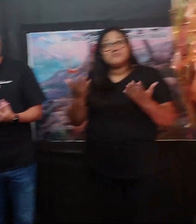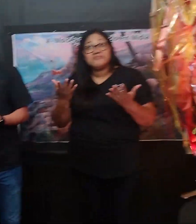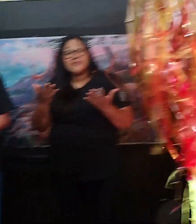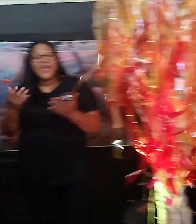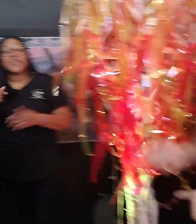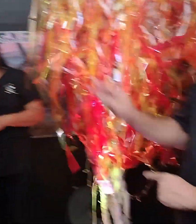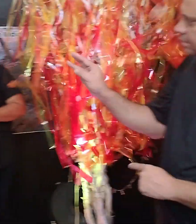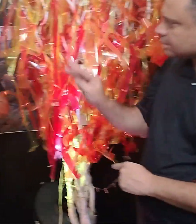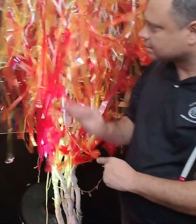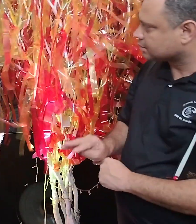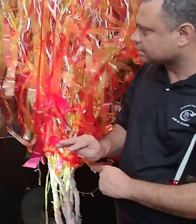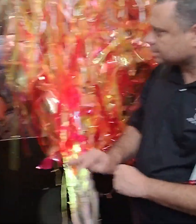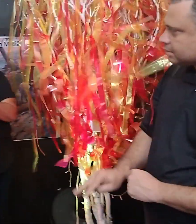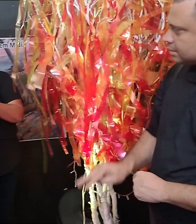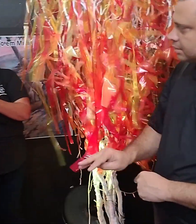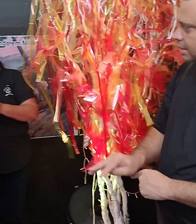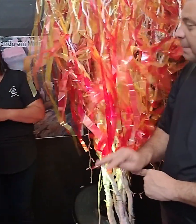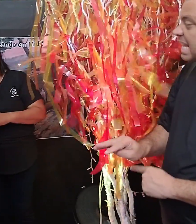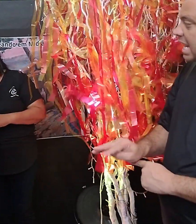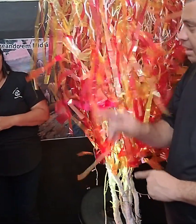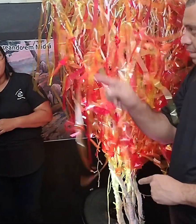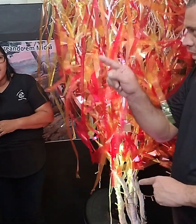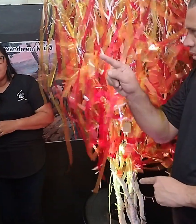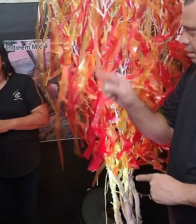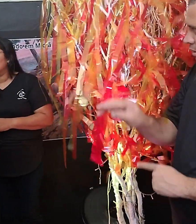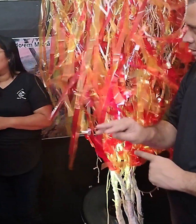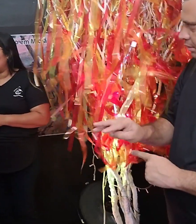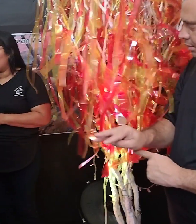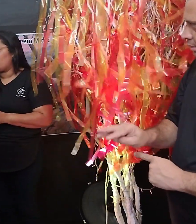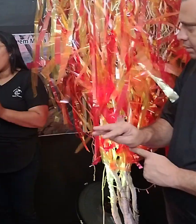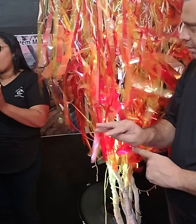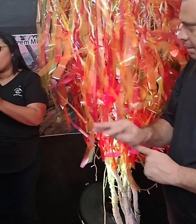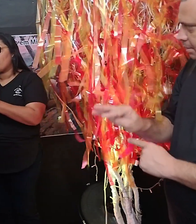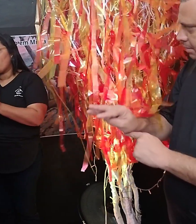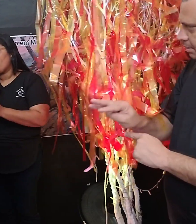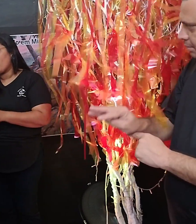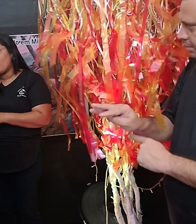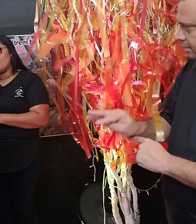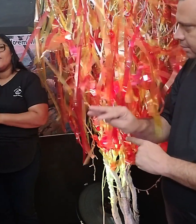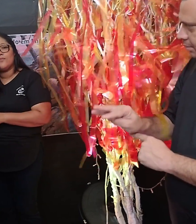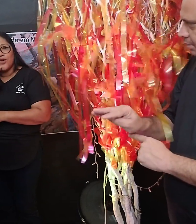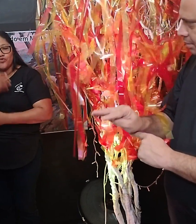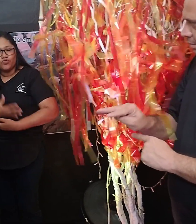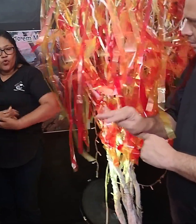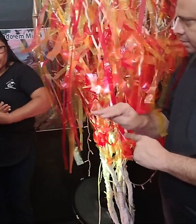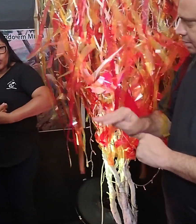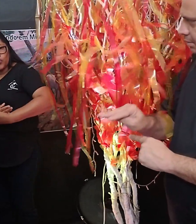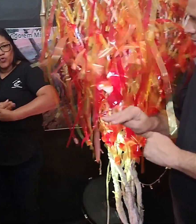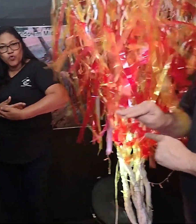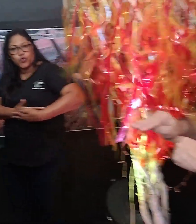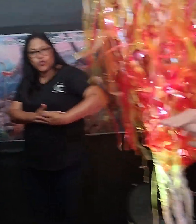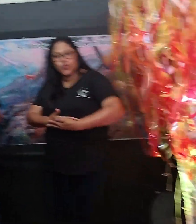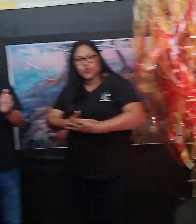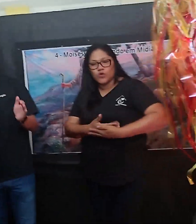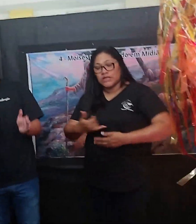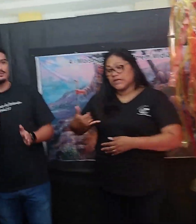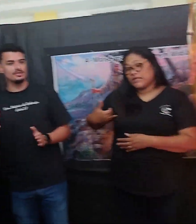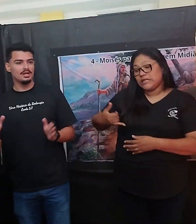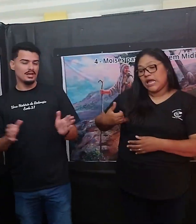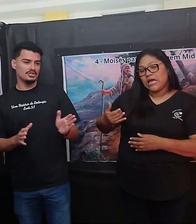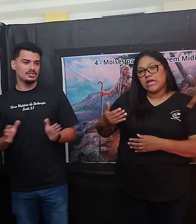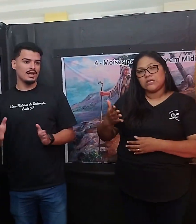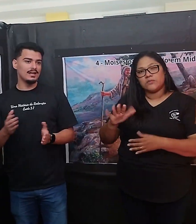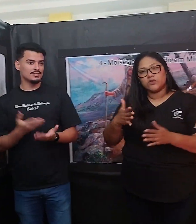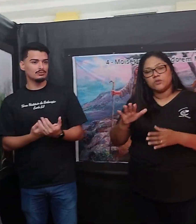mãe, Joquebede, que vai amamentar Moisés. Então, ela fica cuidando de Moisés aproximadamente dos 5 até os 10